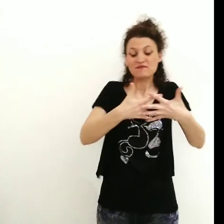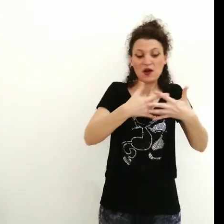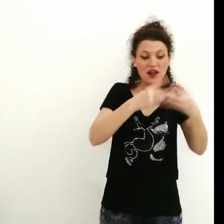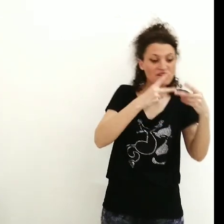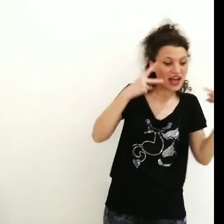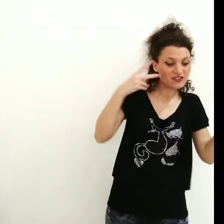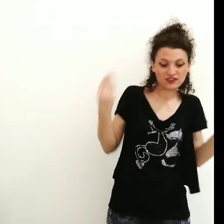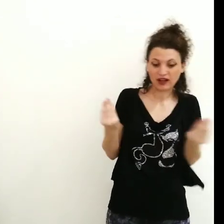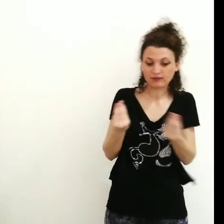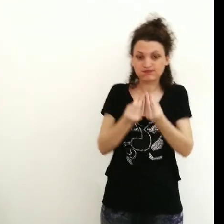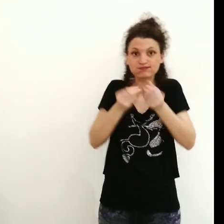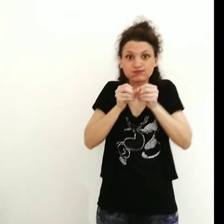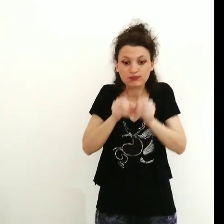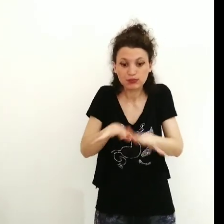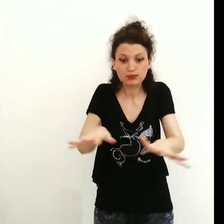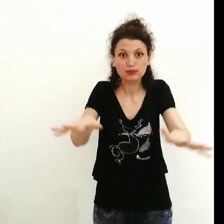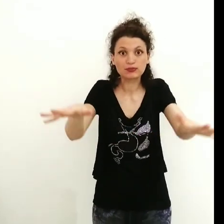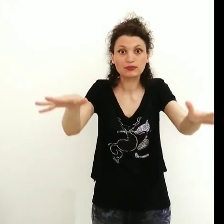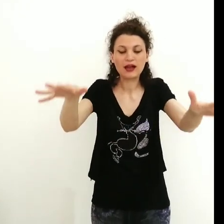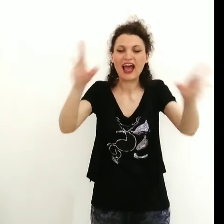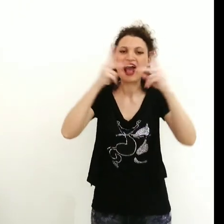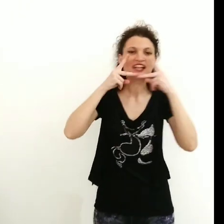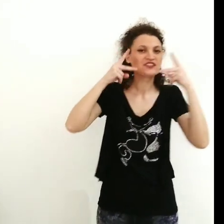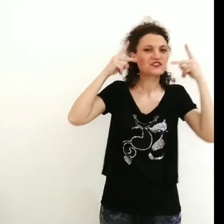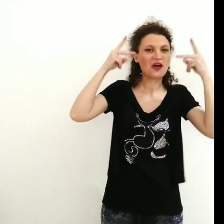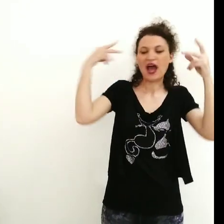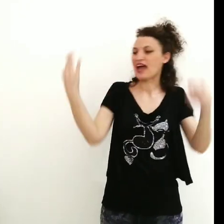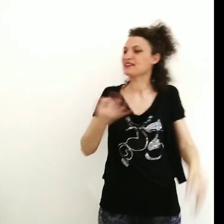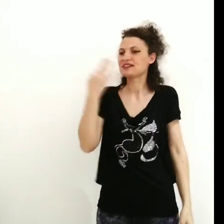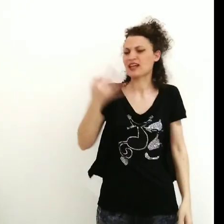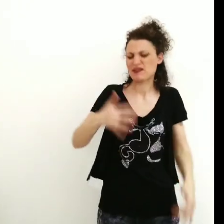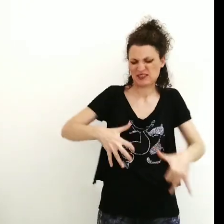felicità, sorrido sempre,